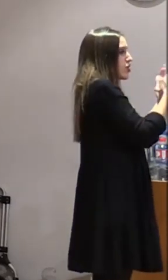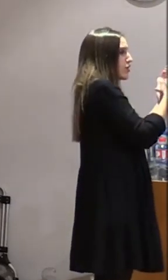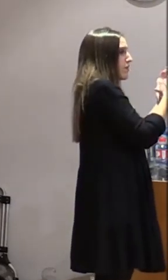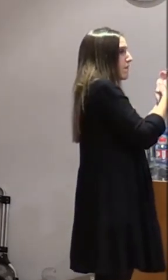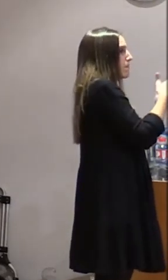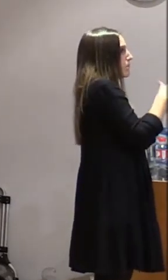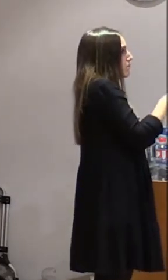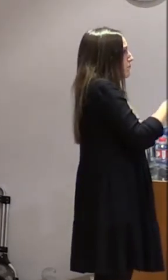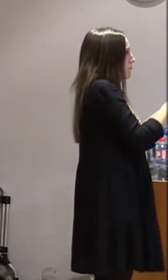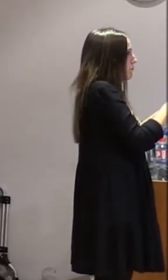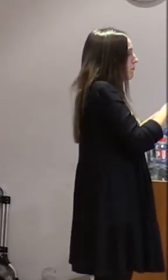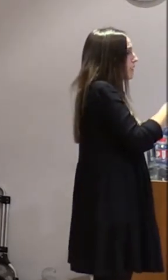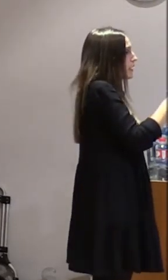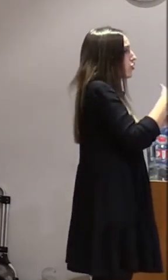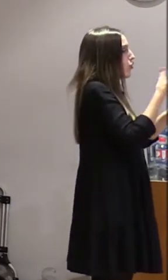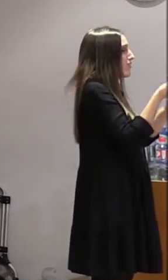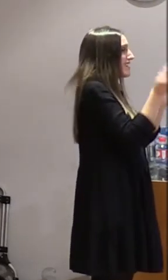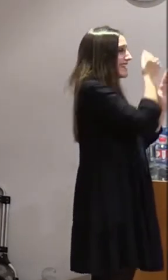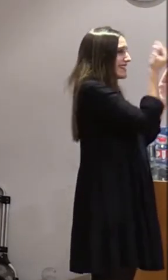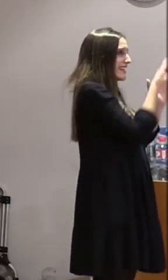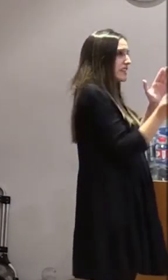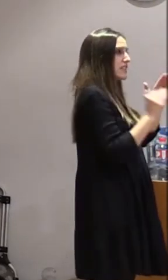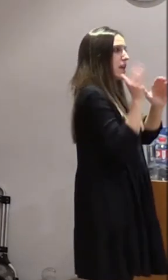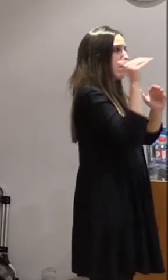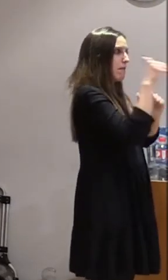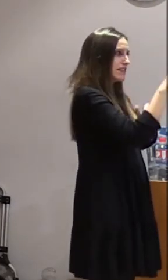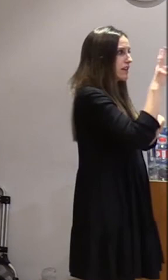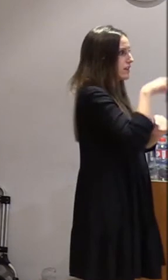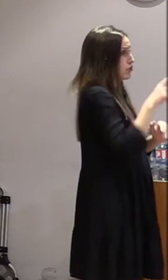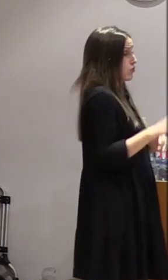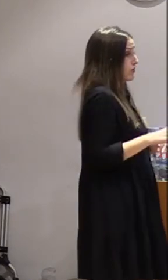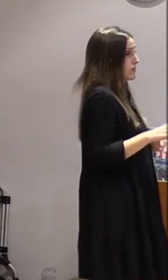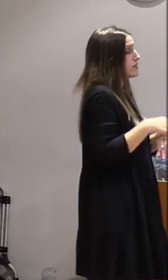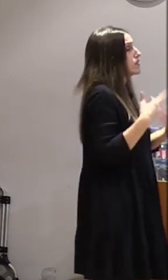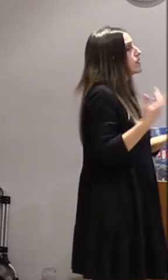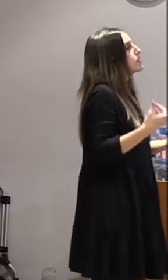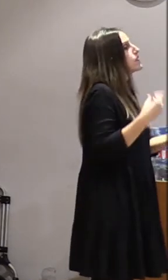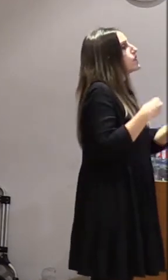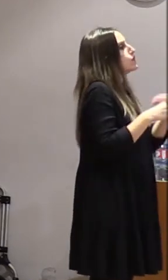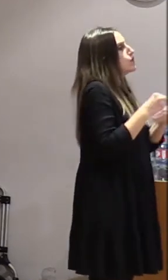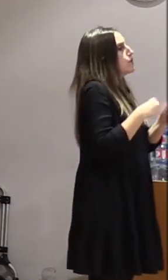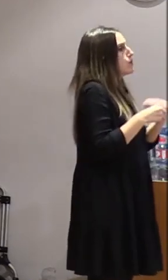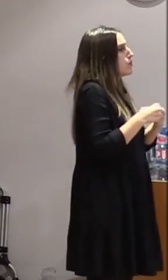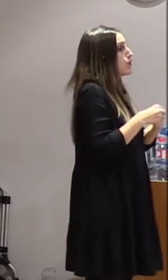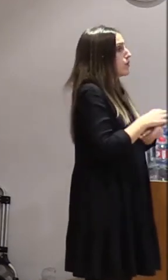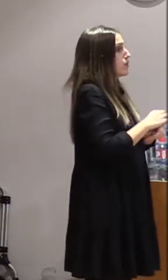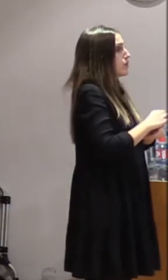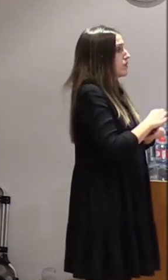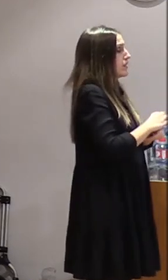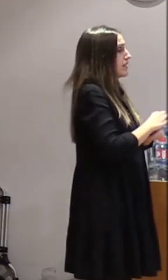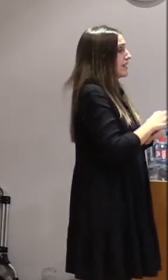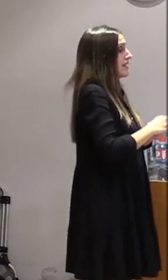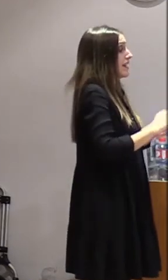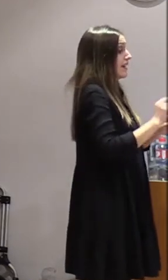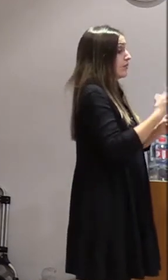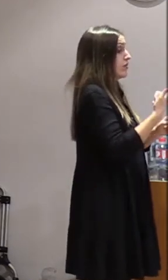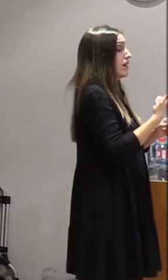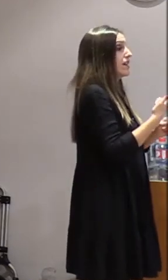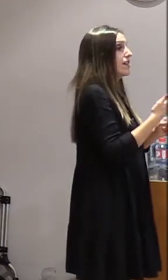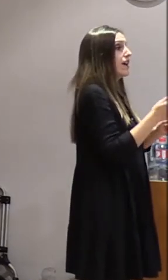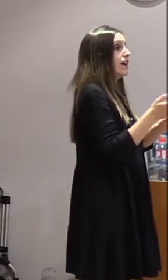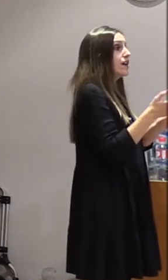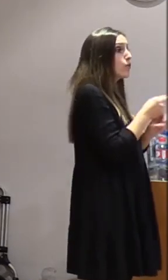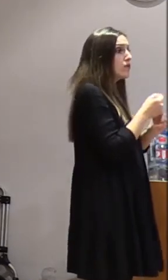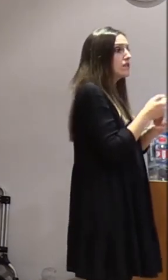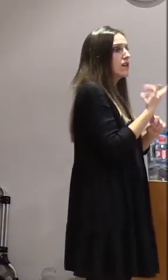gran retratista de paisajes. Y esa solución que encuentra en la naturaleza, en lo que observa, es magnífica